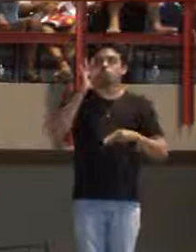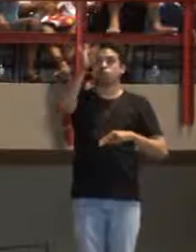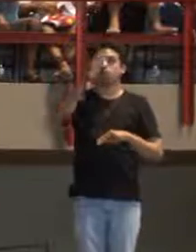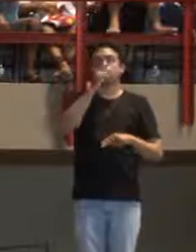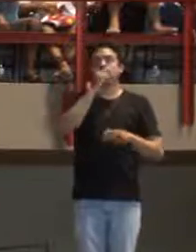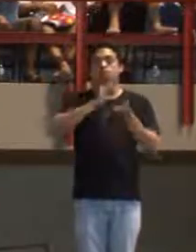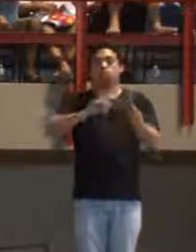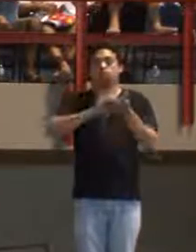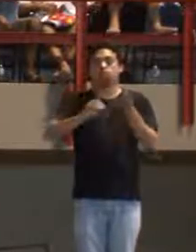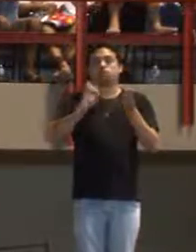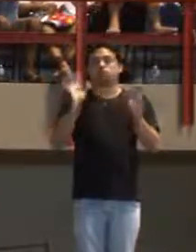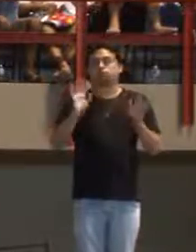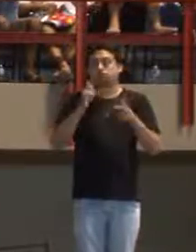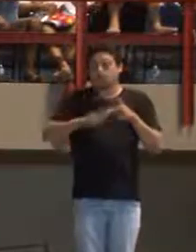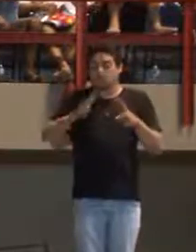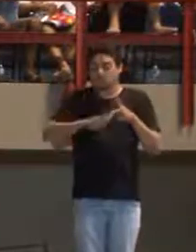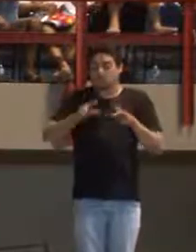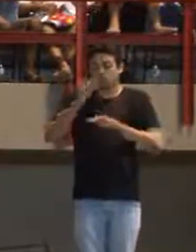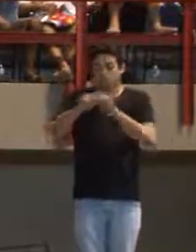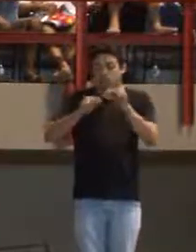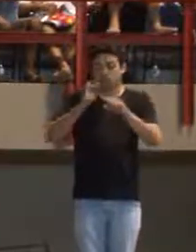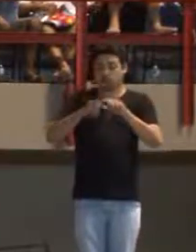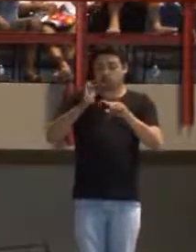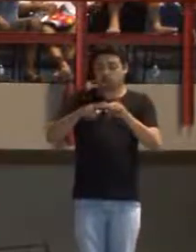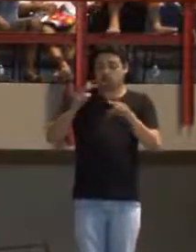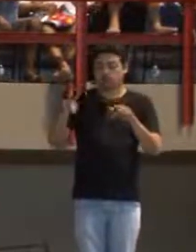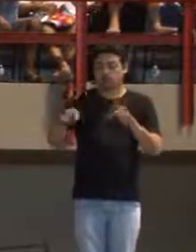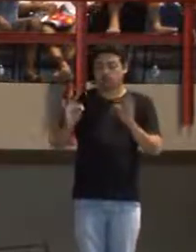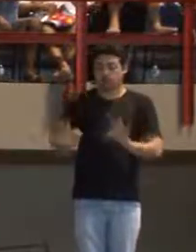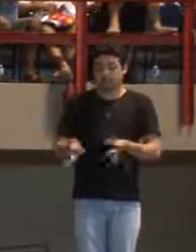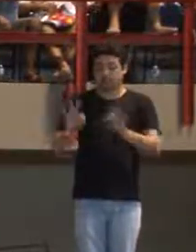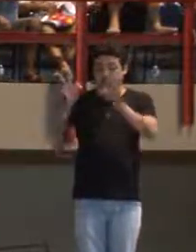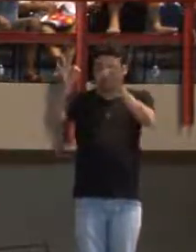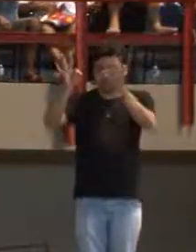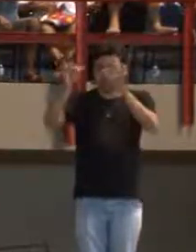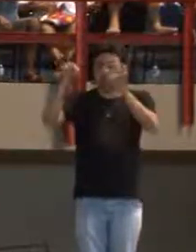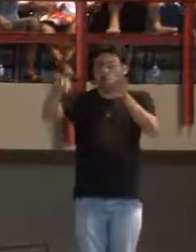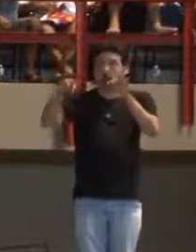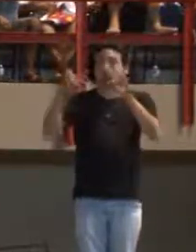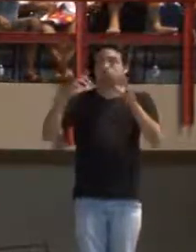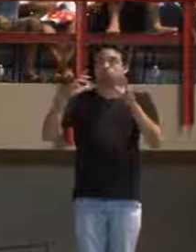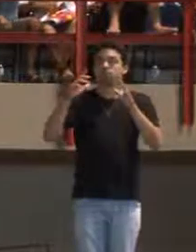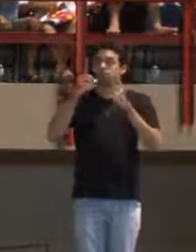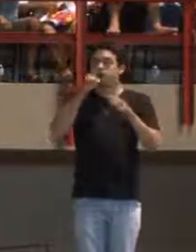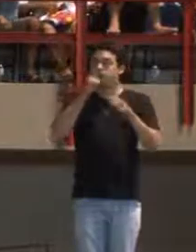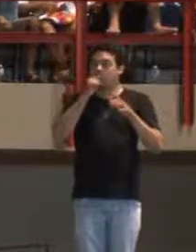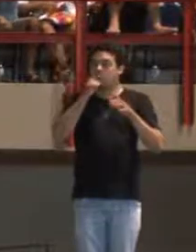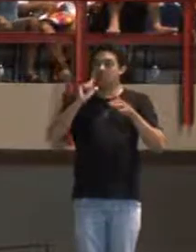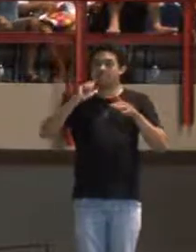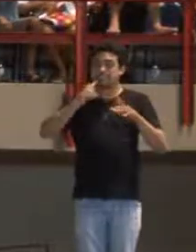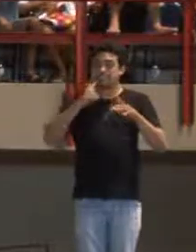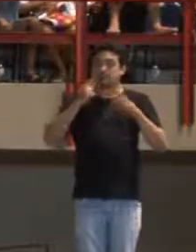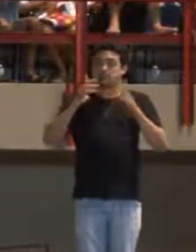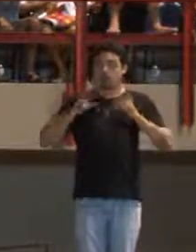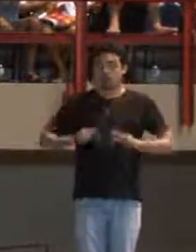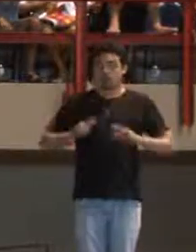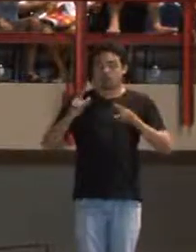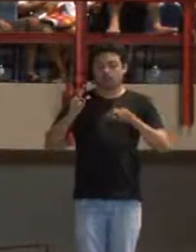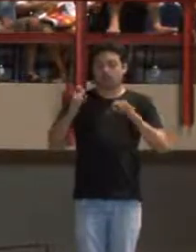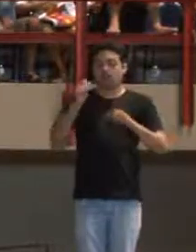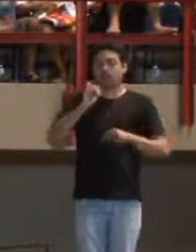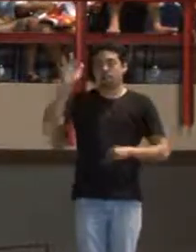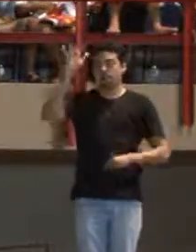faltar água. O problema é que essas tecnologias para purificar a água são muito